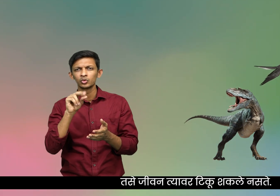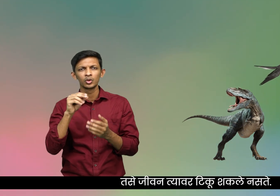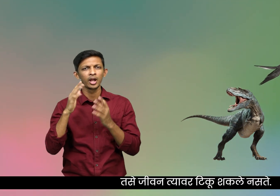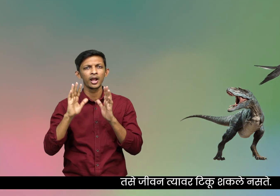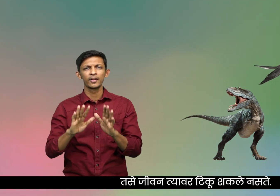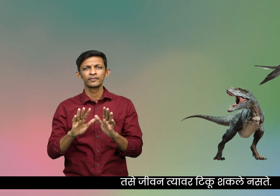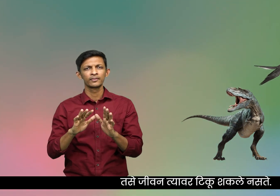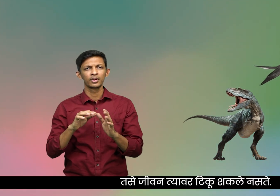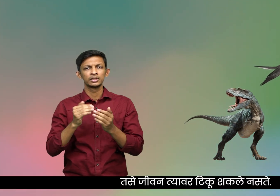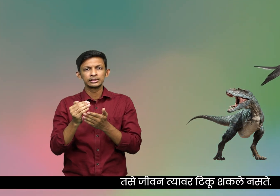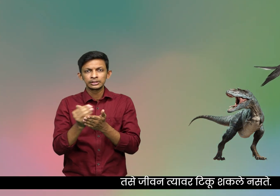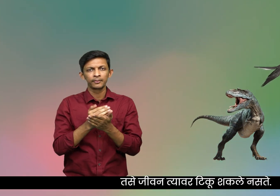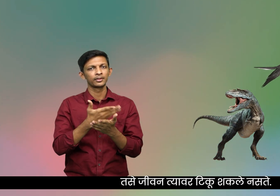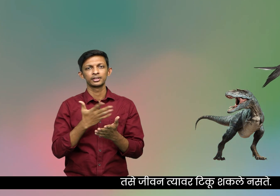त्यावर टिकू शकलेच नसते.